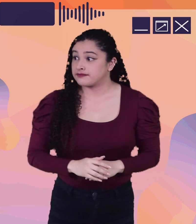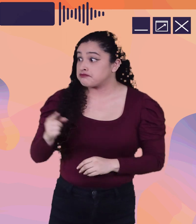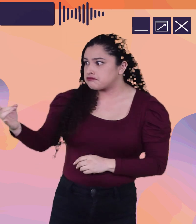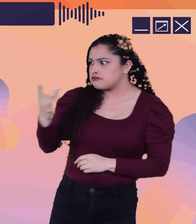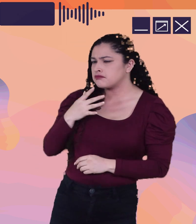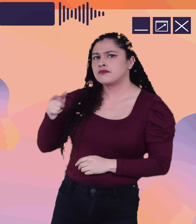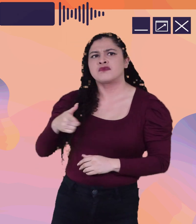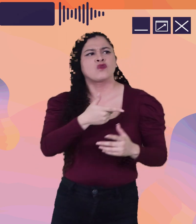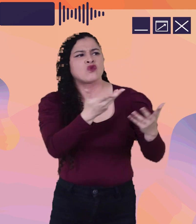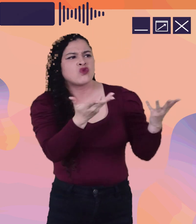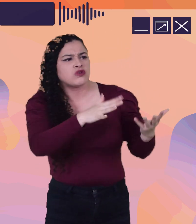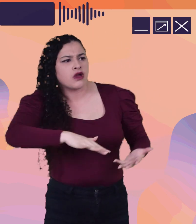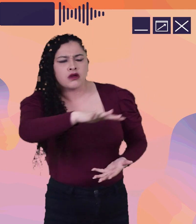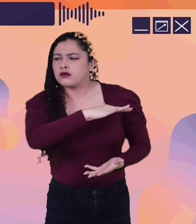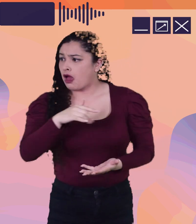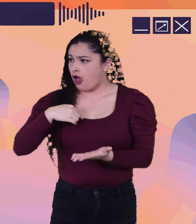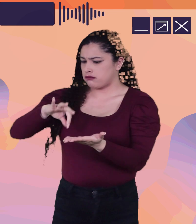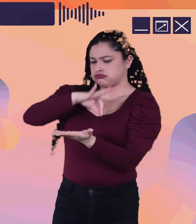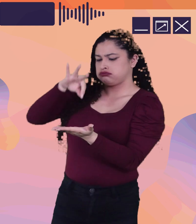Que otra persona